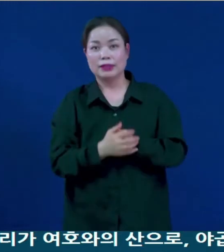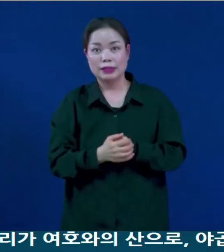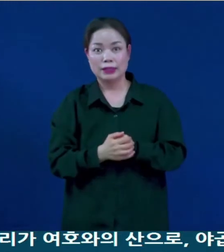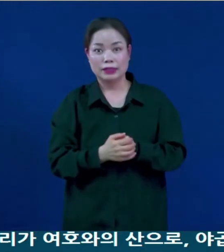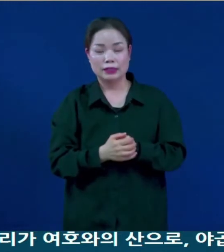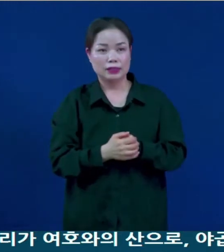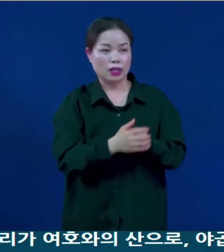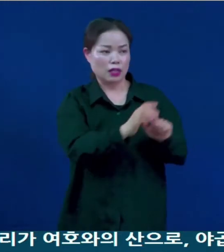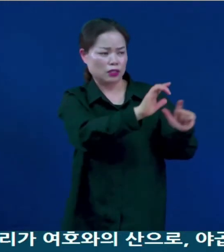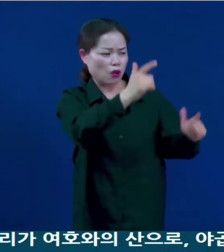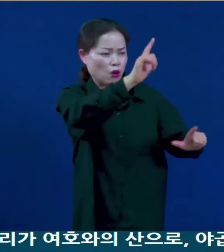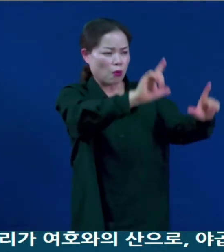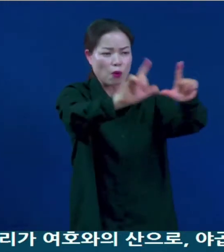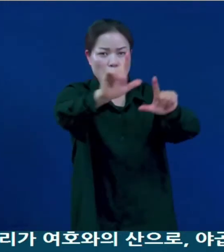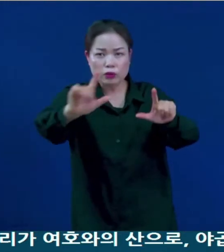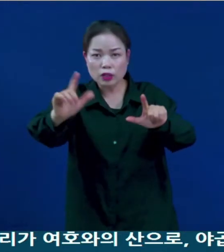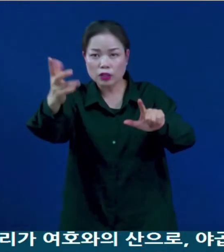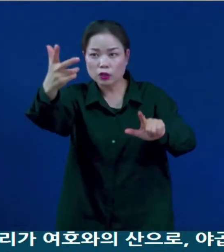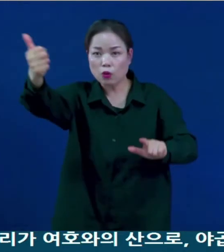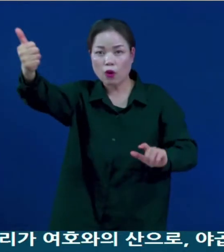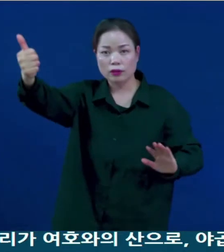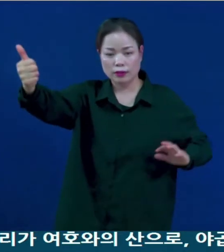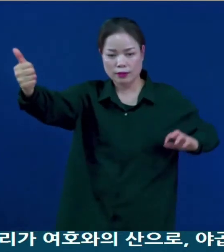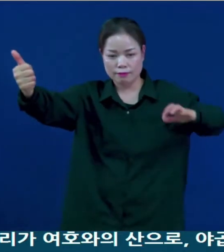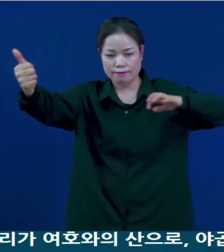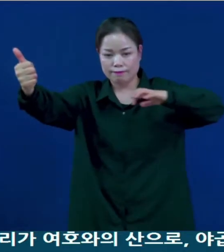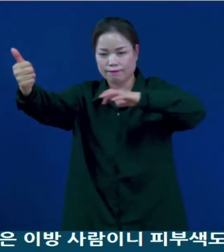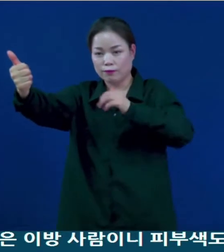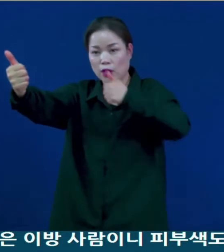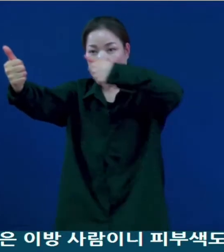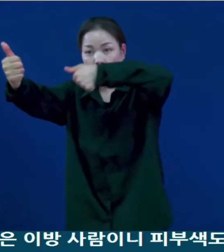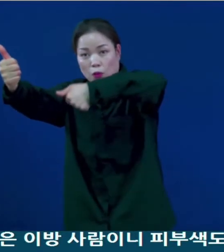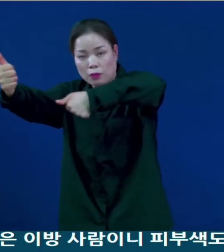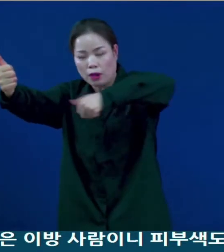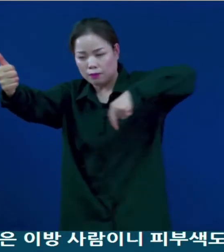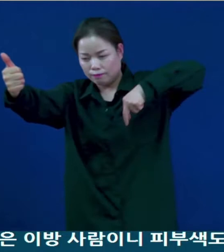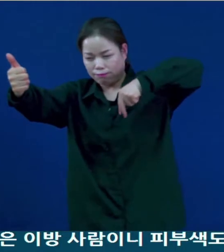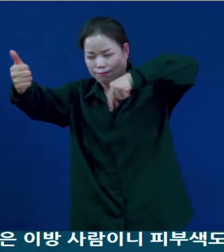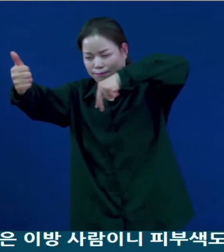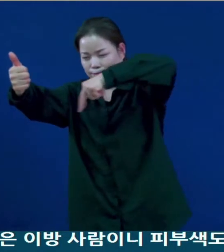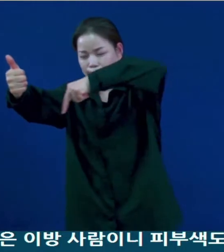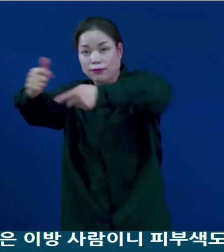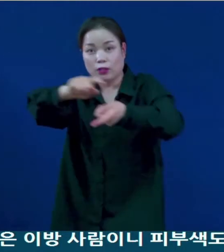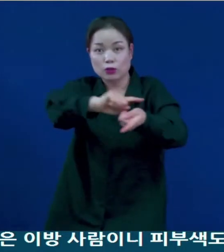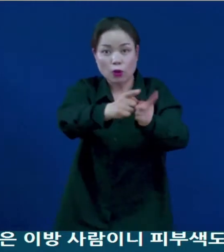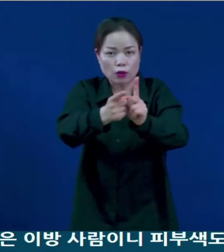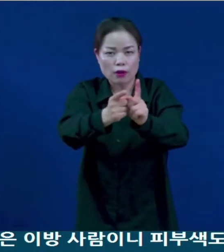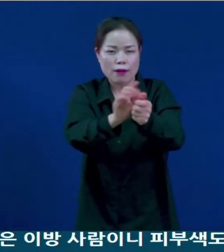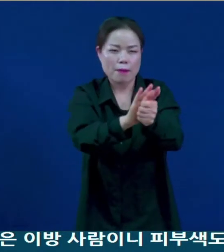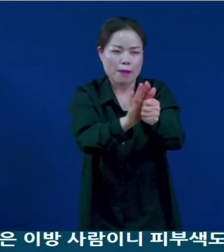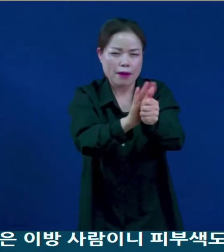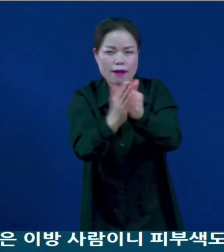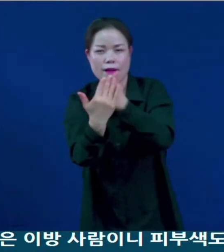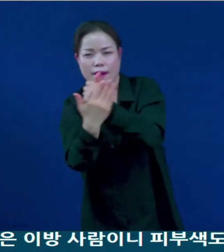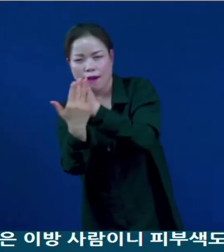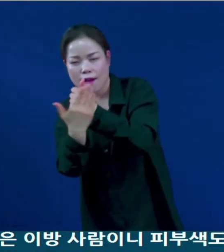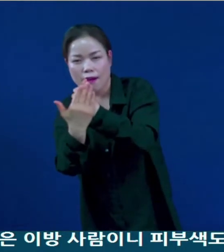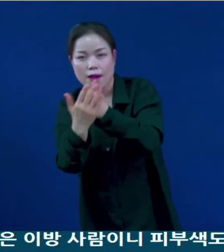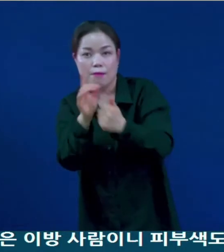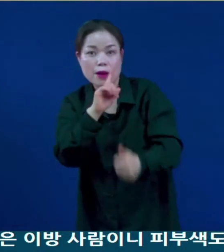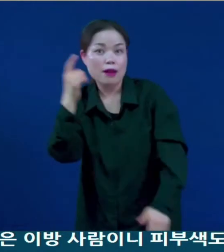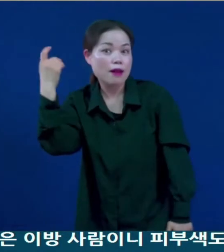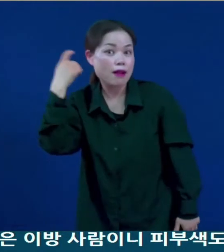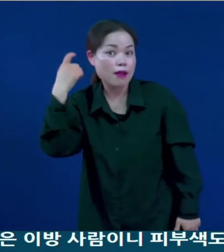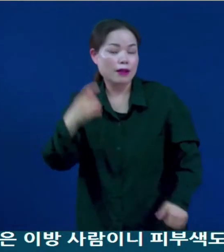이 여러 모습의 사람들이 여호와께 경배하러 성전으로 올라가자면서 서로 격려하는 말을